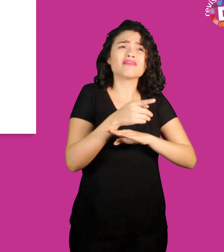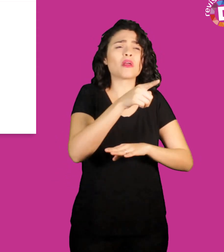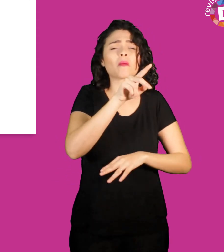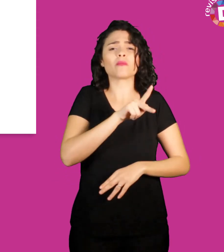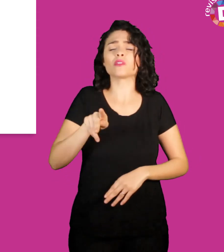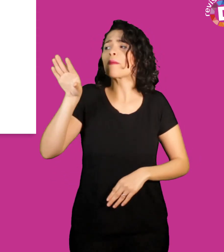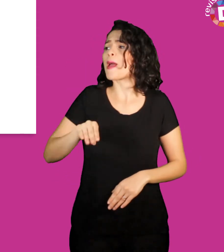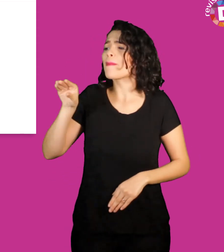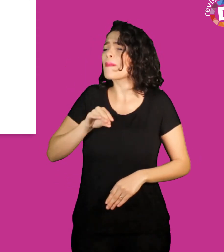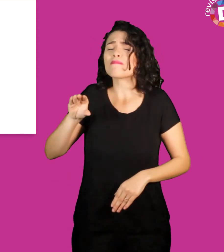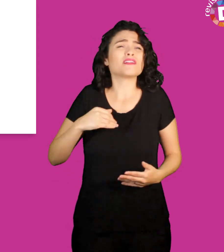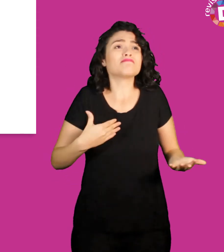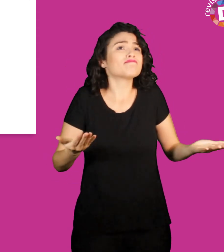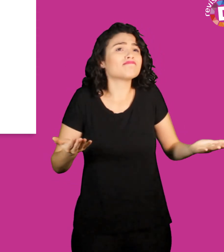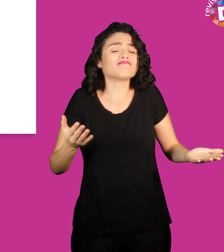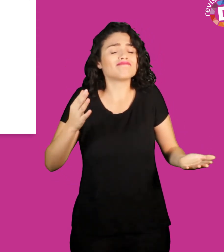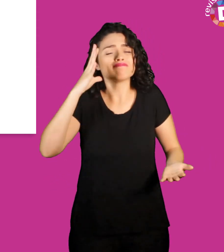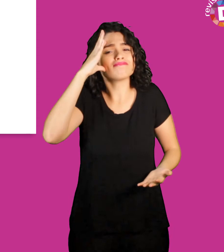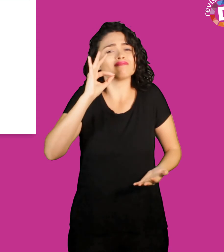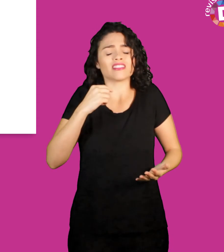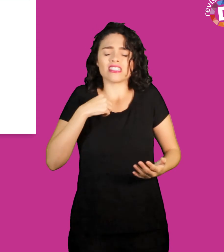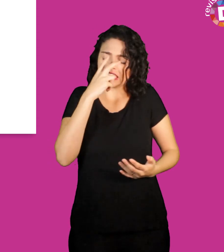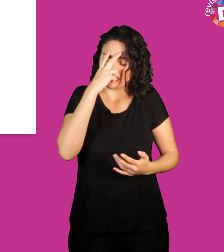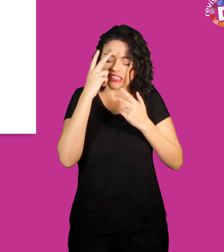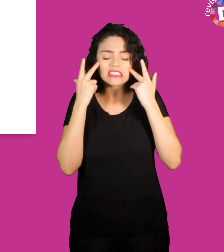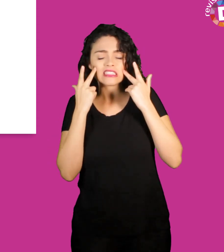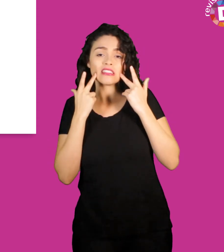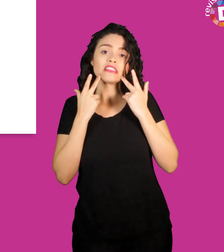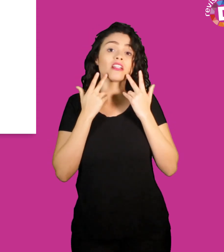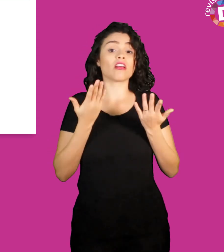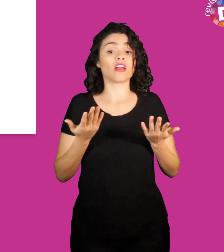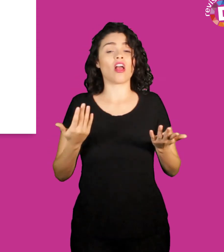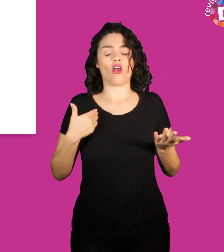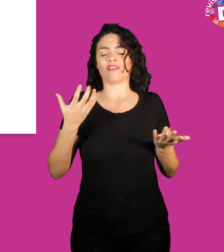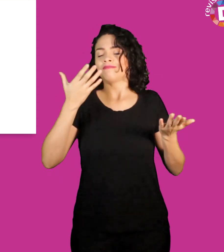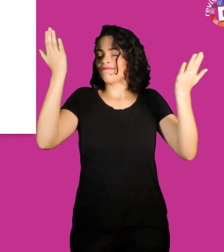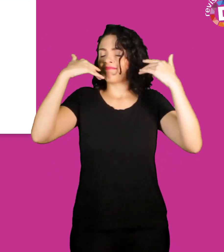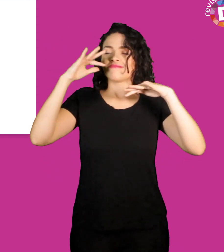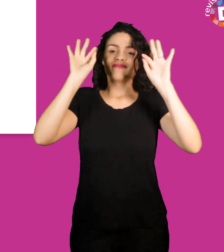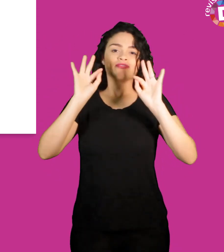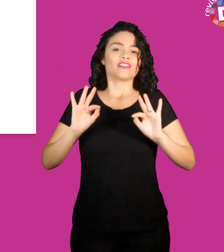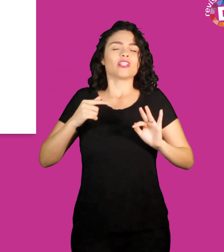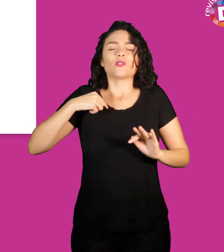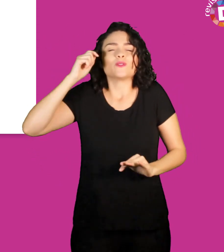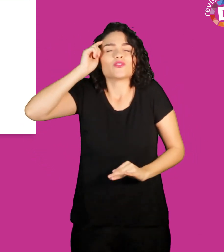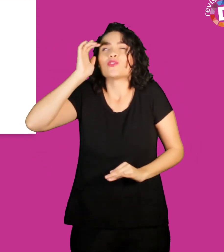professora falava que tinha muita vergonha estou muito feliz porque agora vou poder realizar meu sonho de voltar a